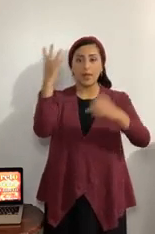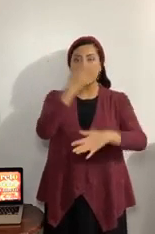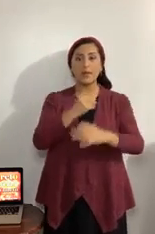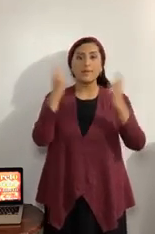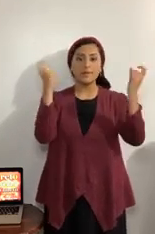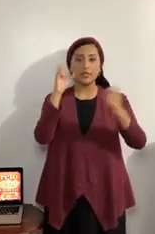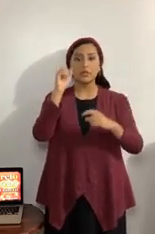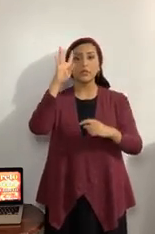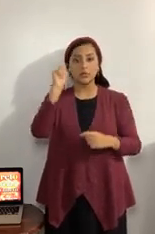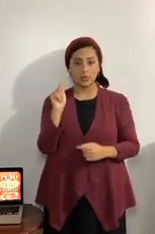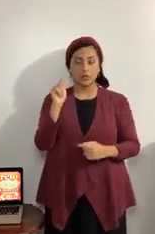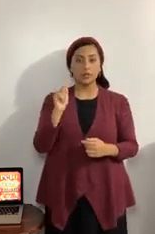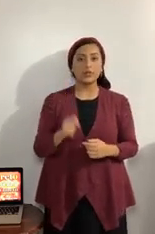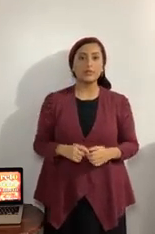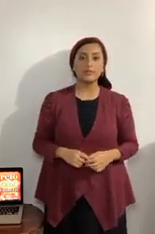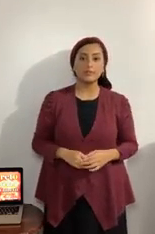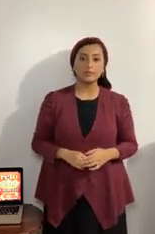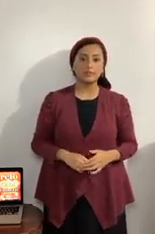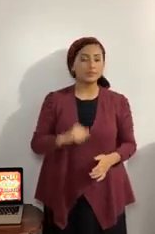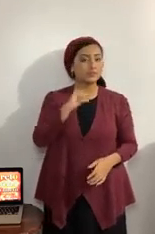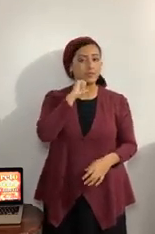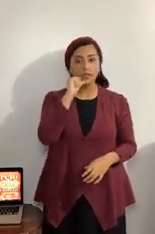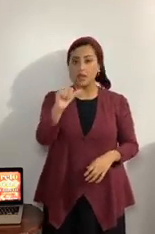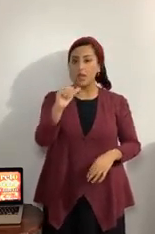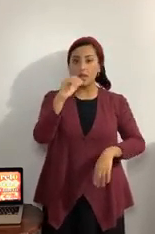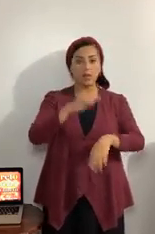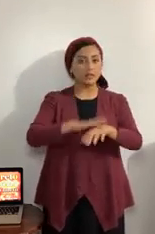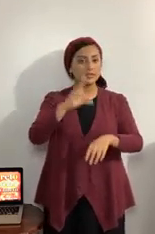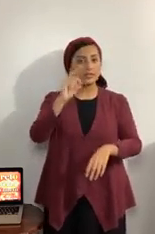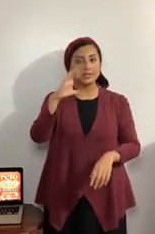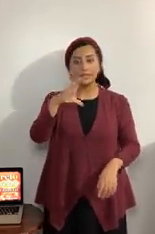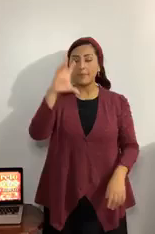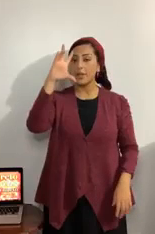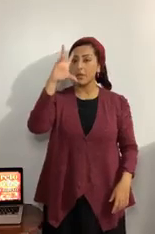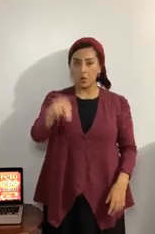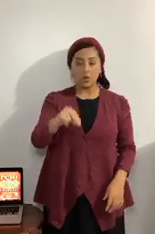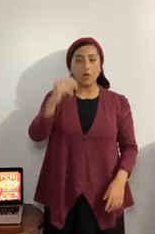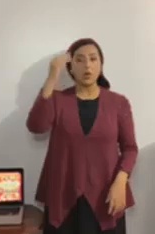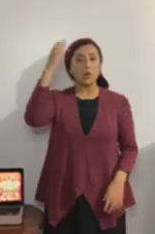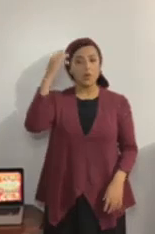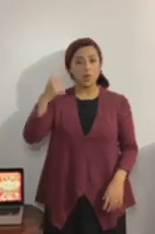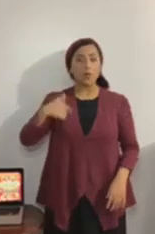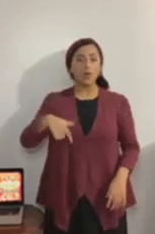Sukkot, no en diciembre. Por eso aborrecemos las fiestas del diablo.